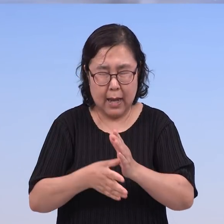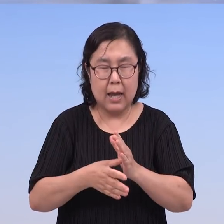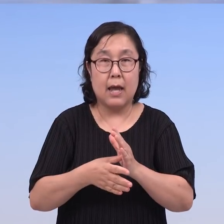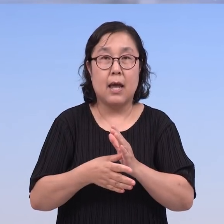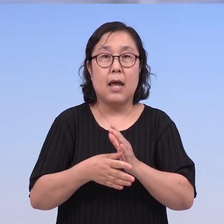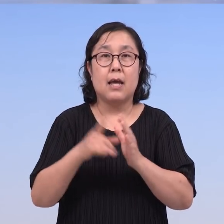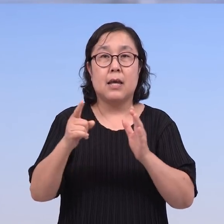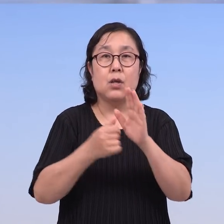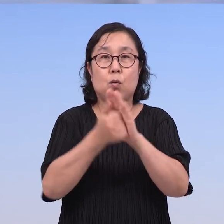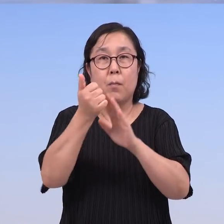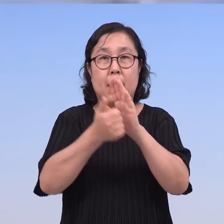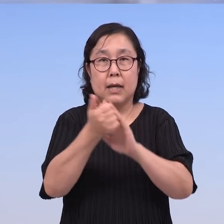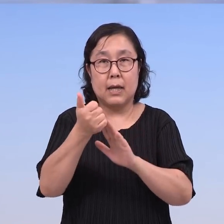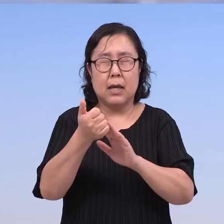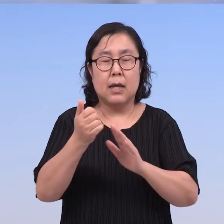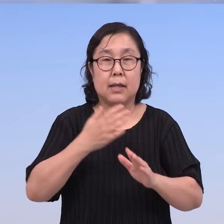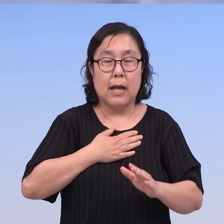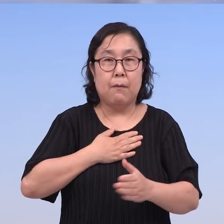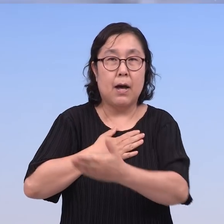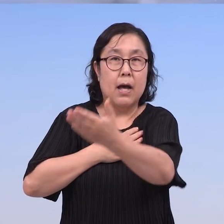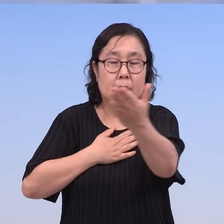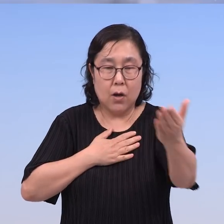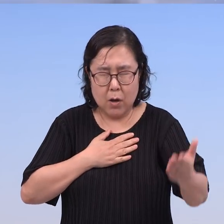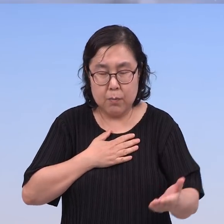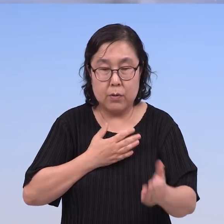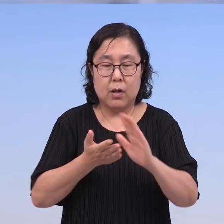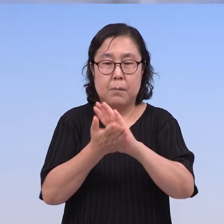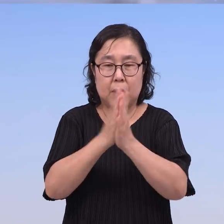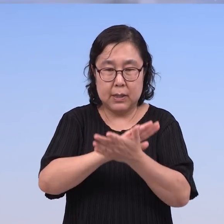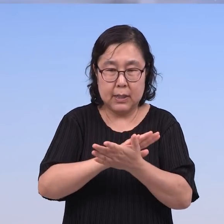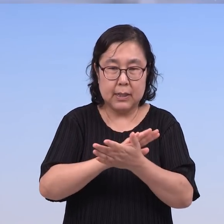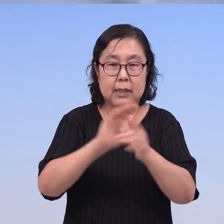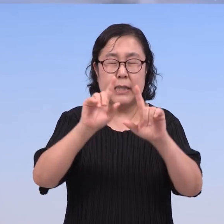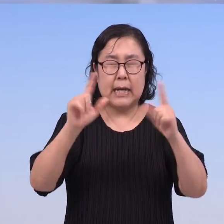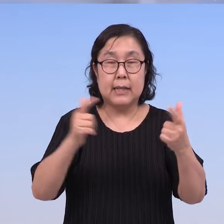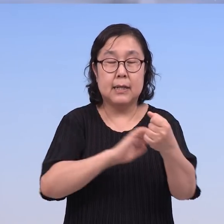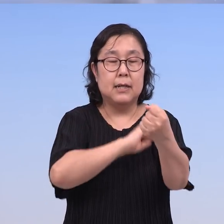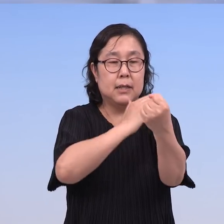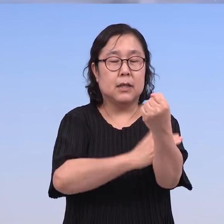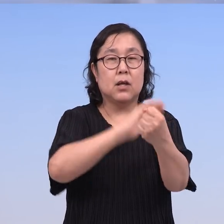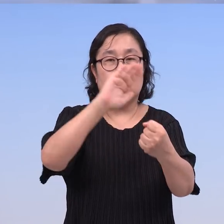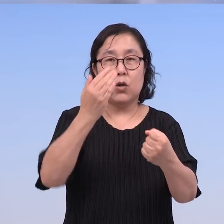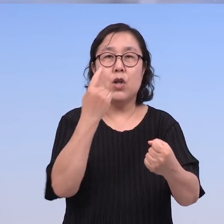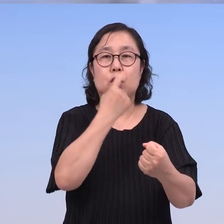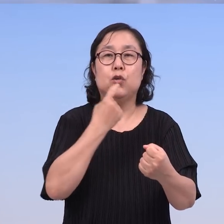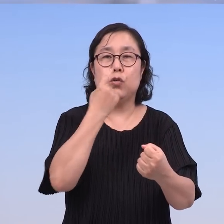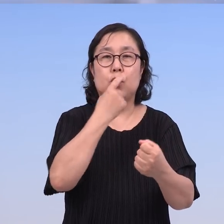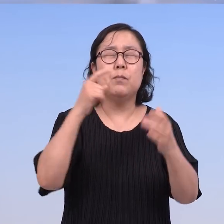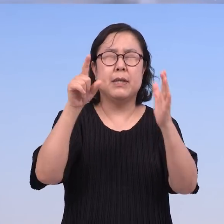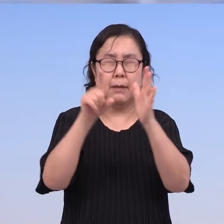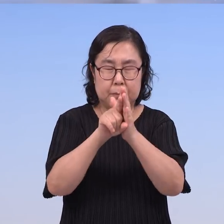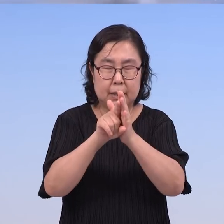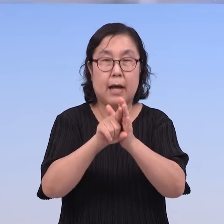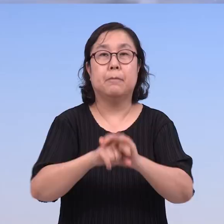여러분, 이 소망이 저와 여러분을 변질시키지 않는 능력이 되는 줄로